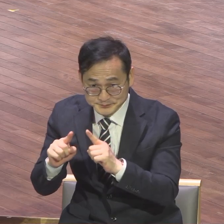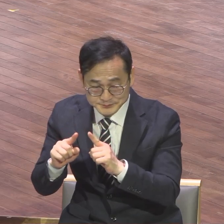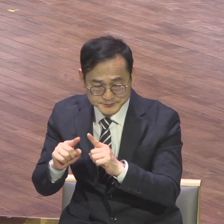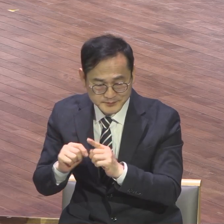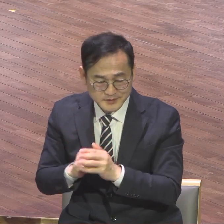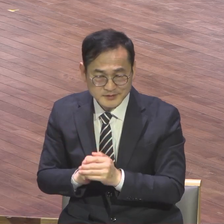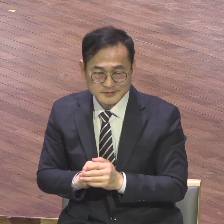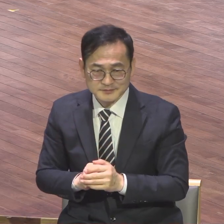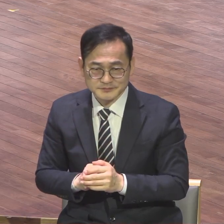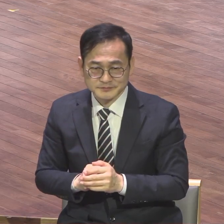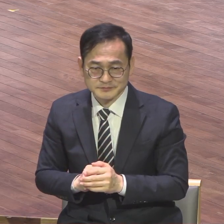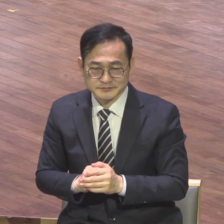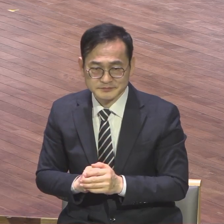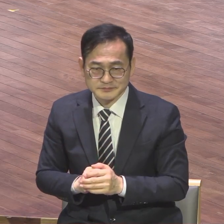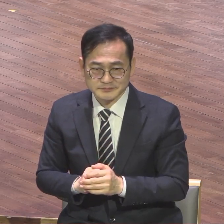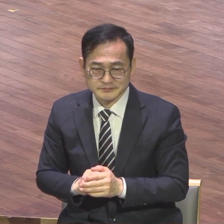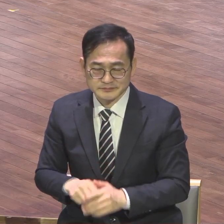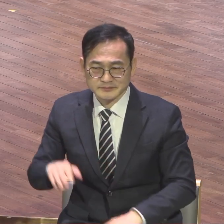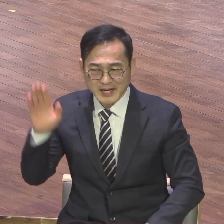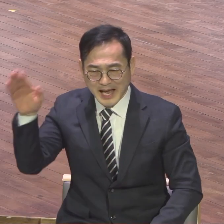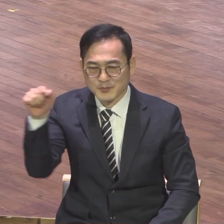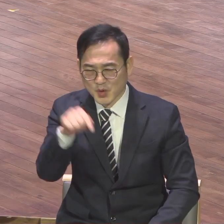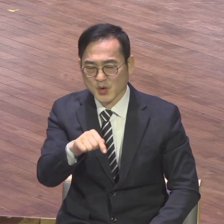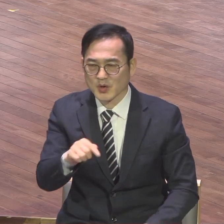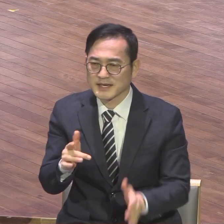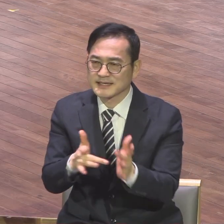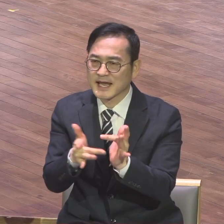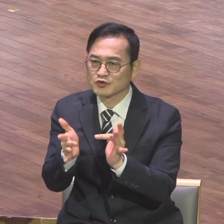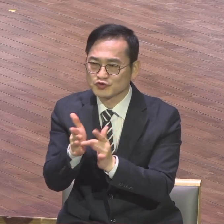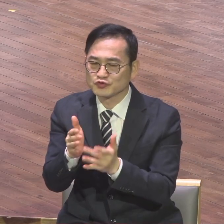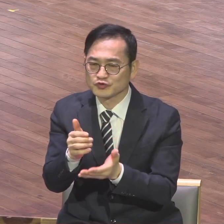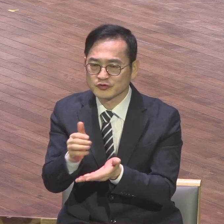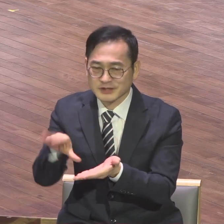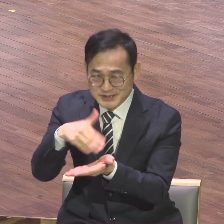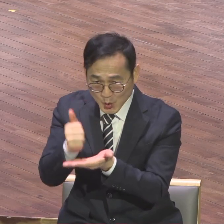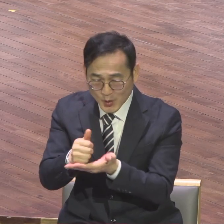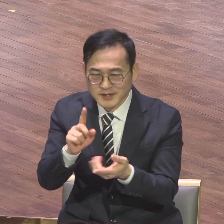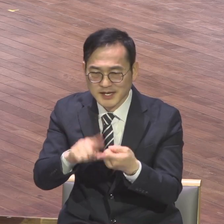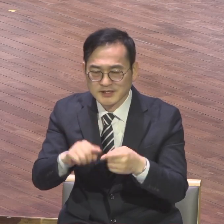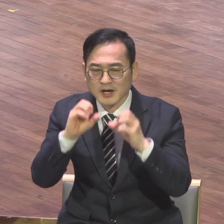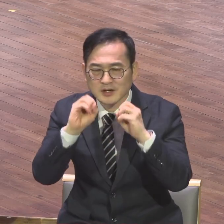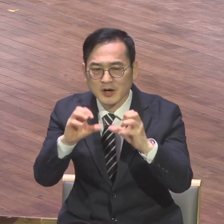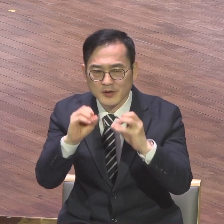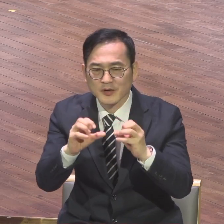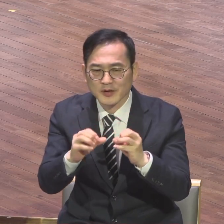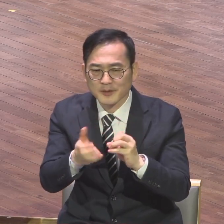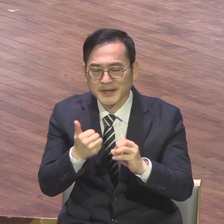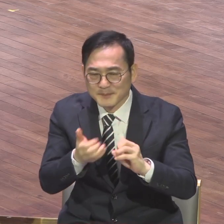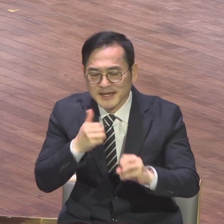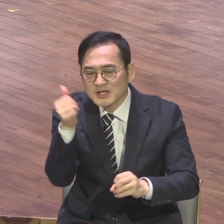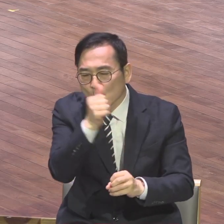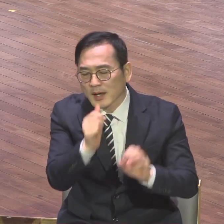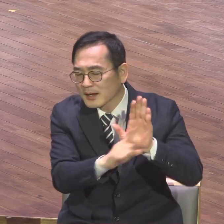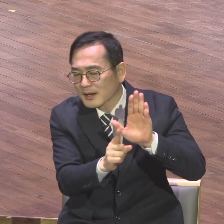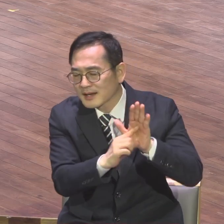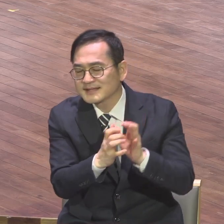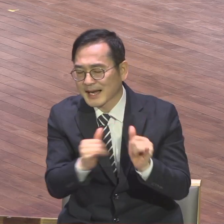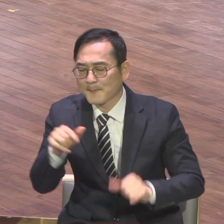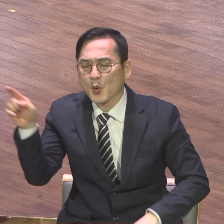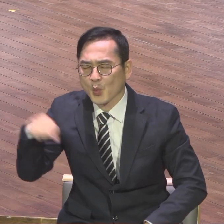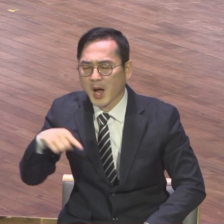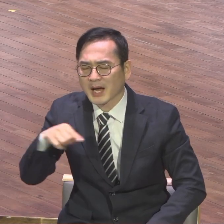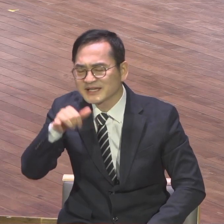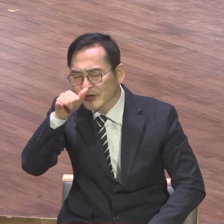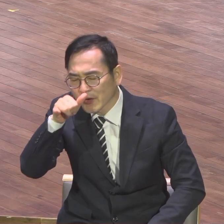예언된 당사자가 바로 세례요한이다 라는 것을 중요하게 강조하고 있습니다. 성경의